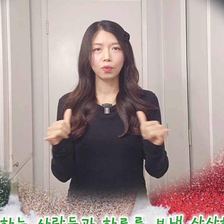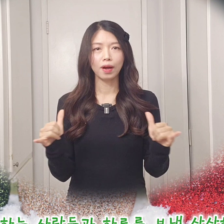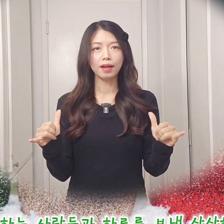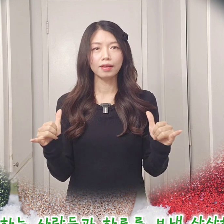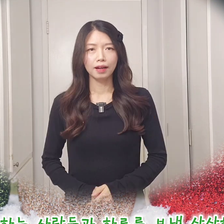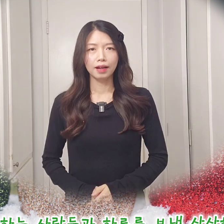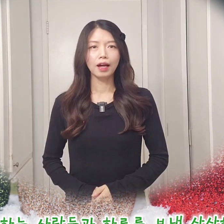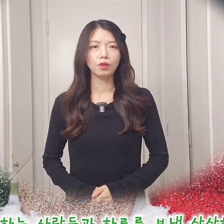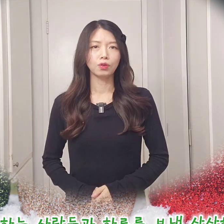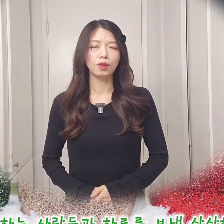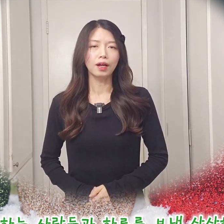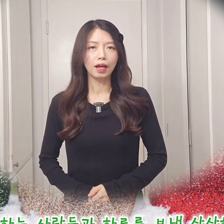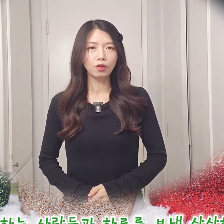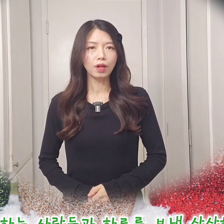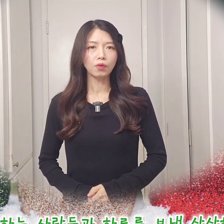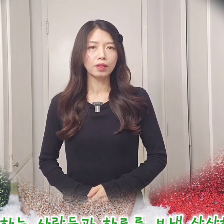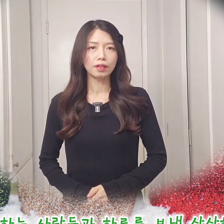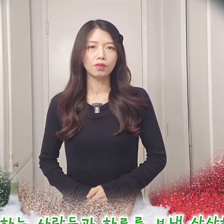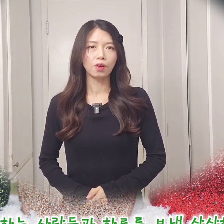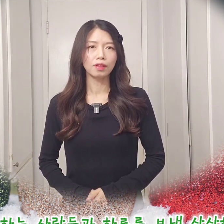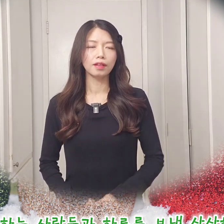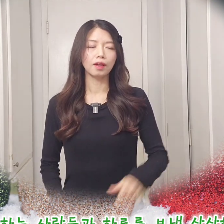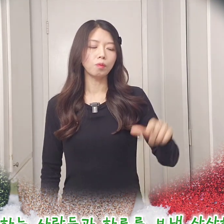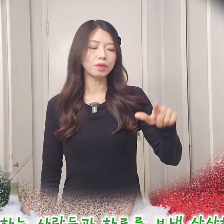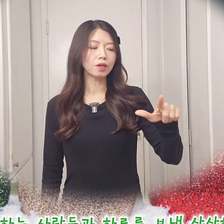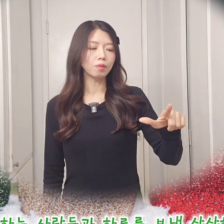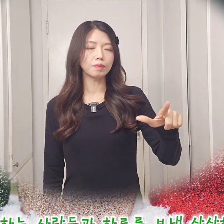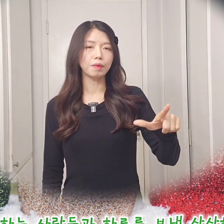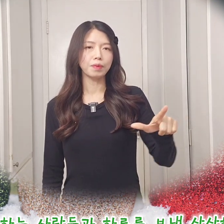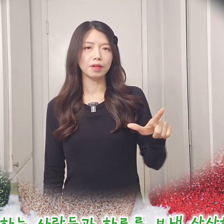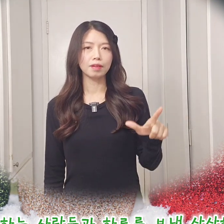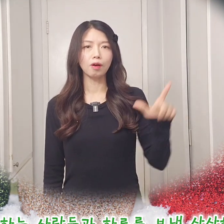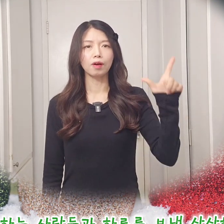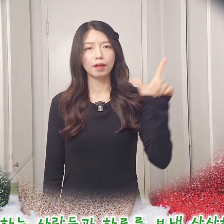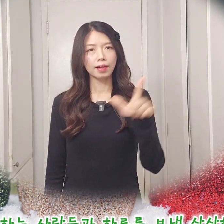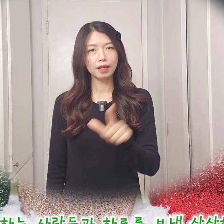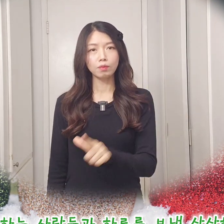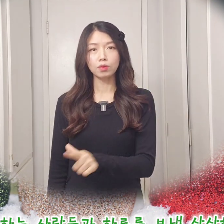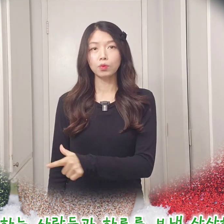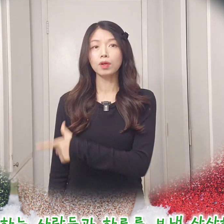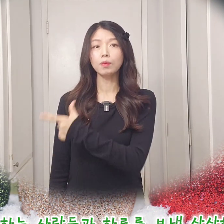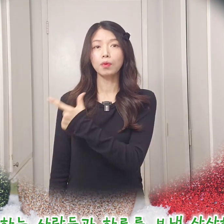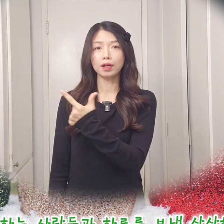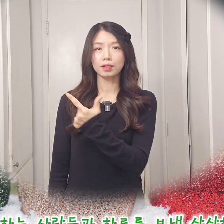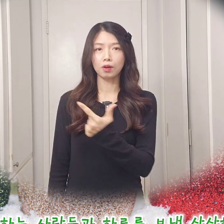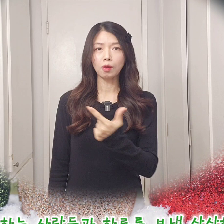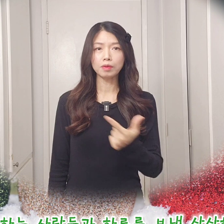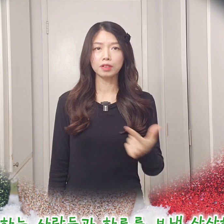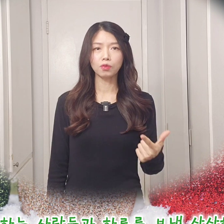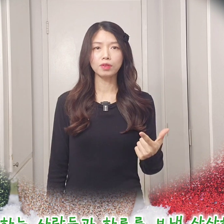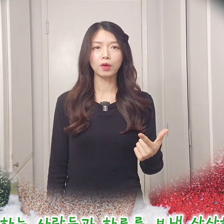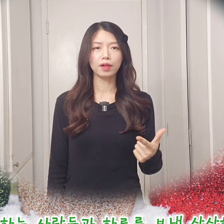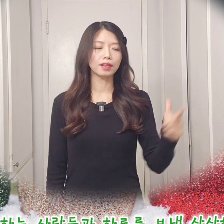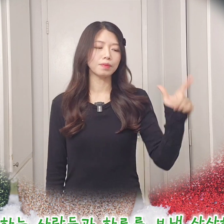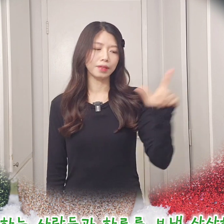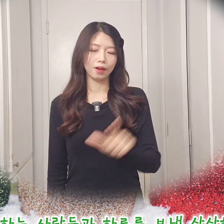사람들과 하루라고 한 뜻의 수어는 엄지 검지만 펴셔서 살짝 물고기 모양처럼 그려준다고 생각하시면 돼요.